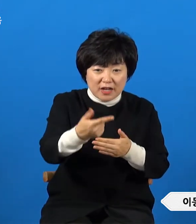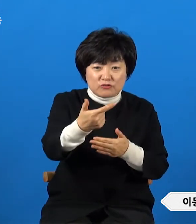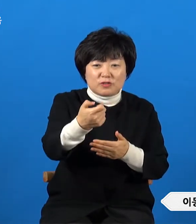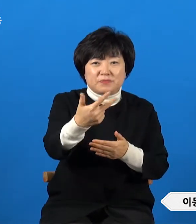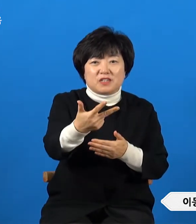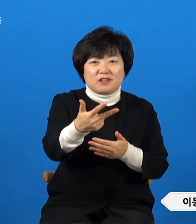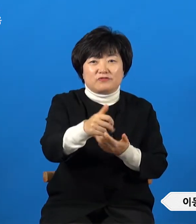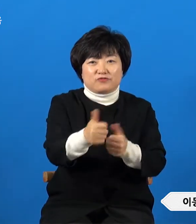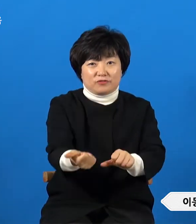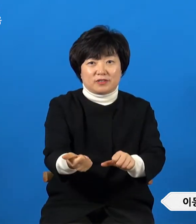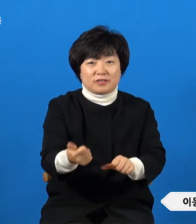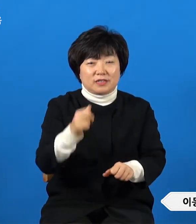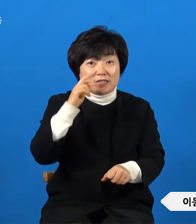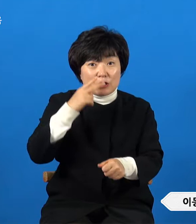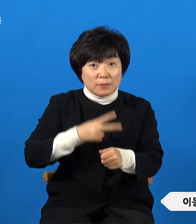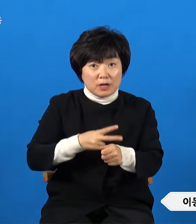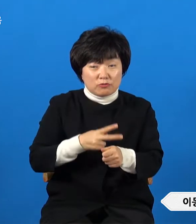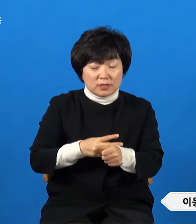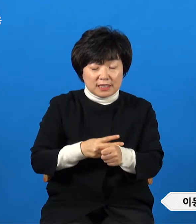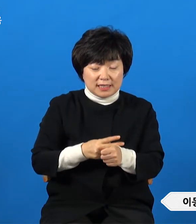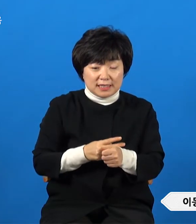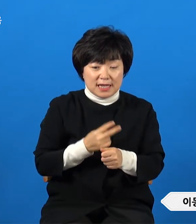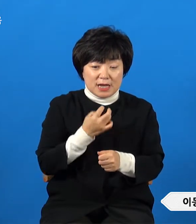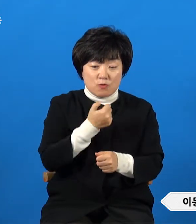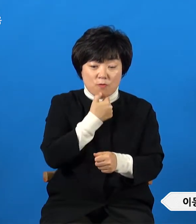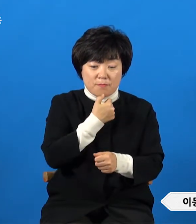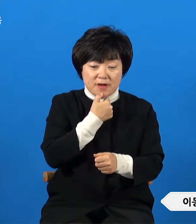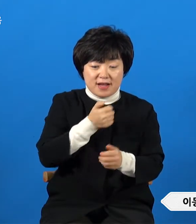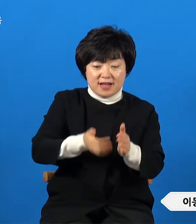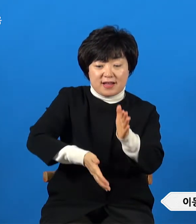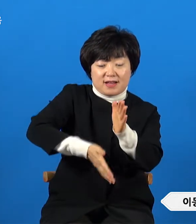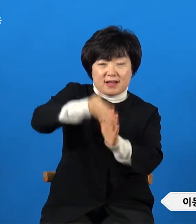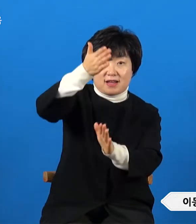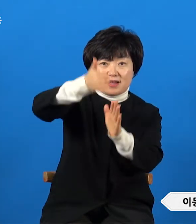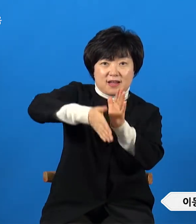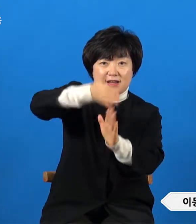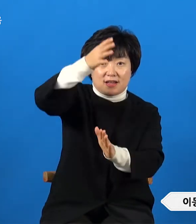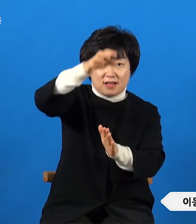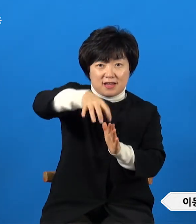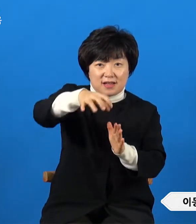가면 로마의 다운타운에서 이제